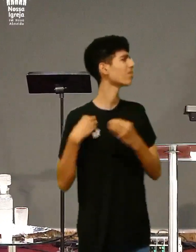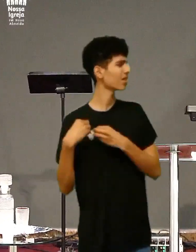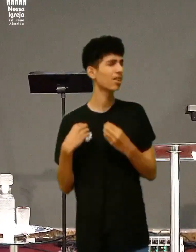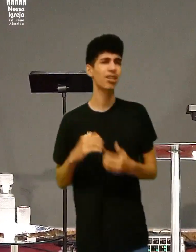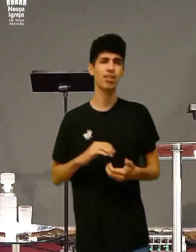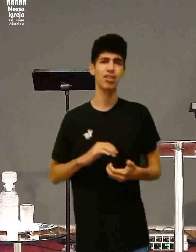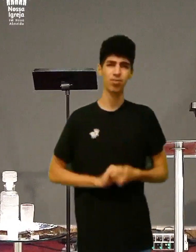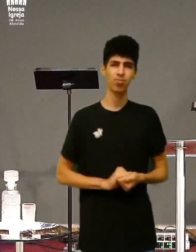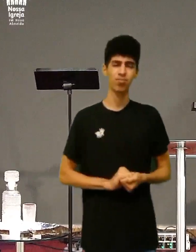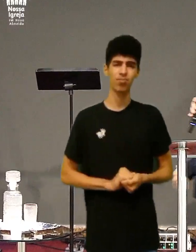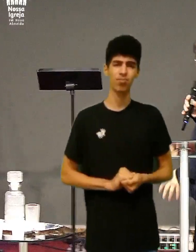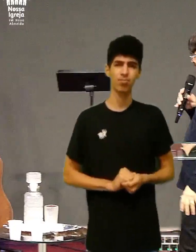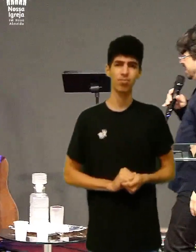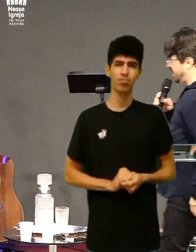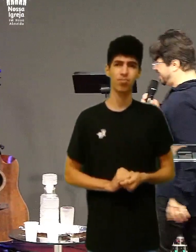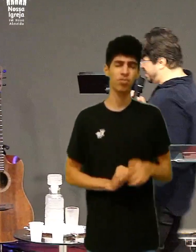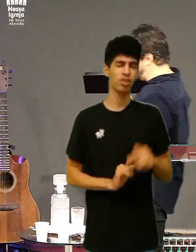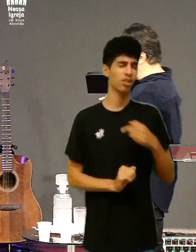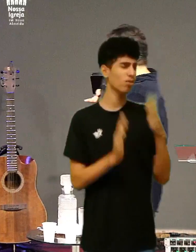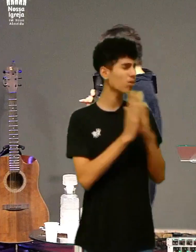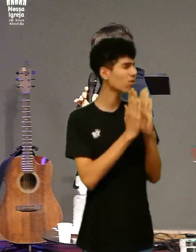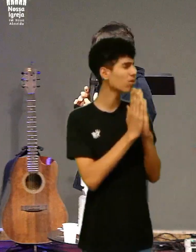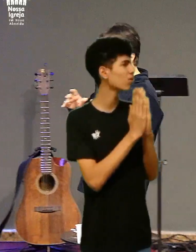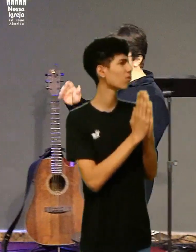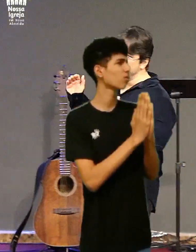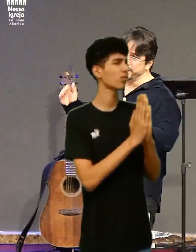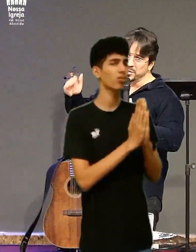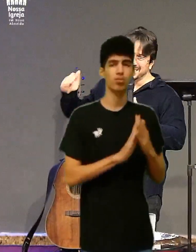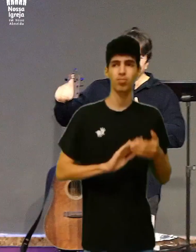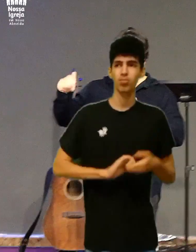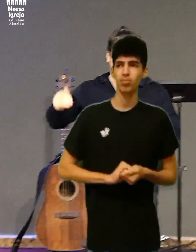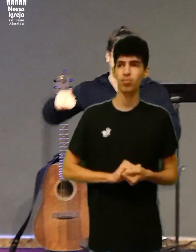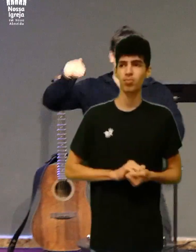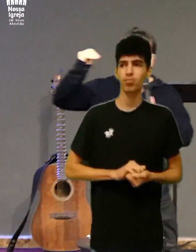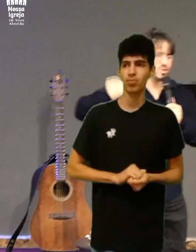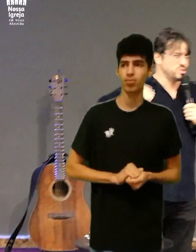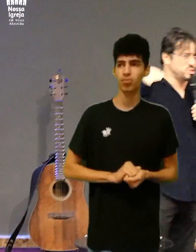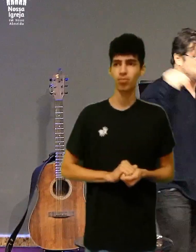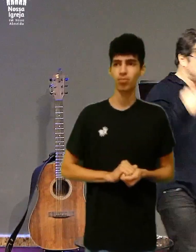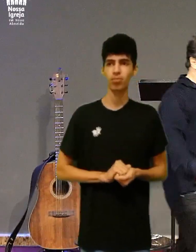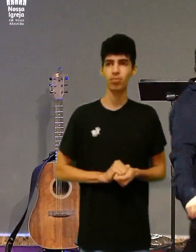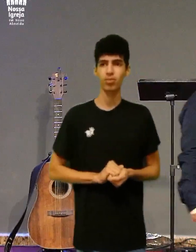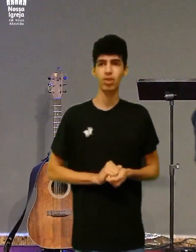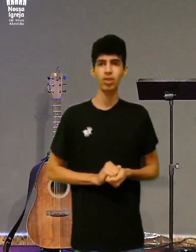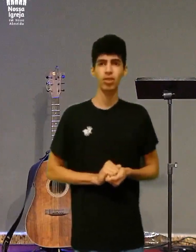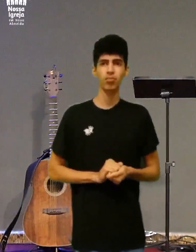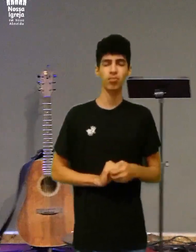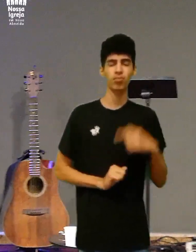Eu oro, meu Pai, para que a gente comece a ouvir o estalar de ossos,